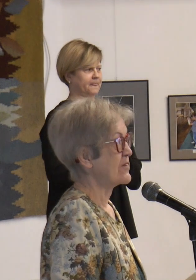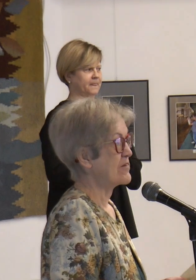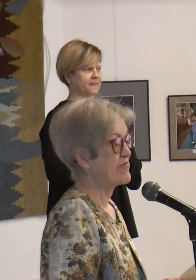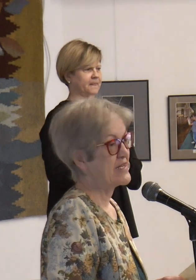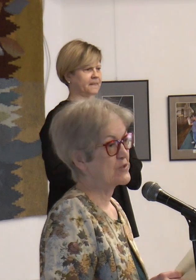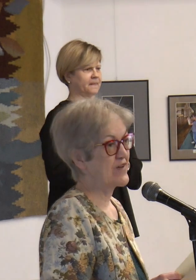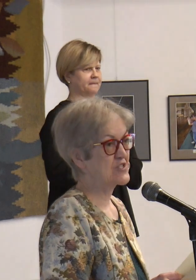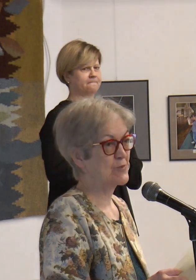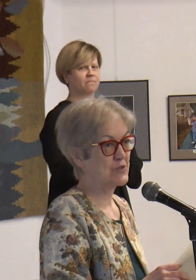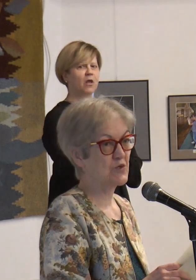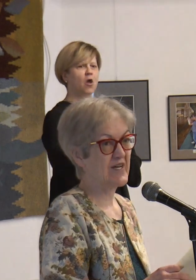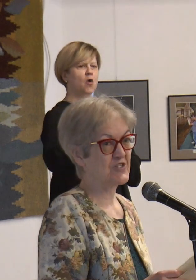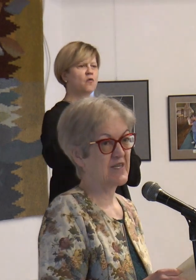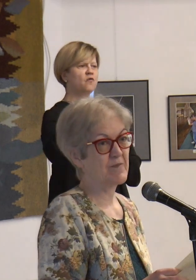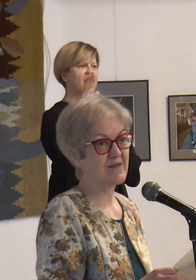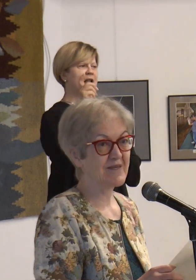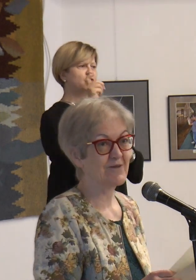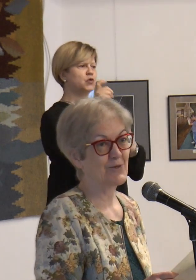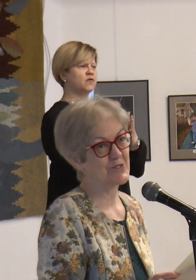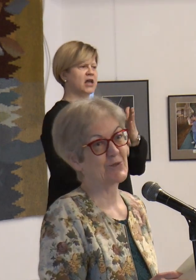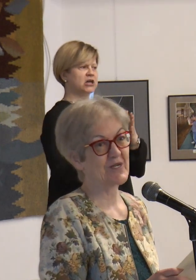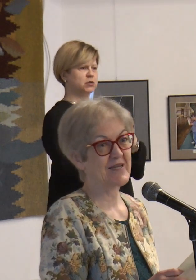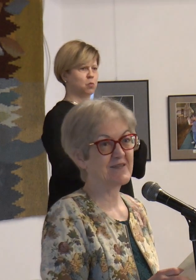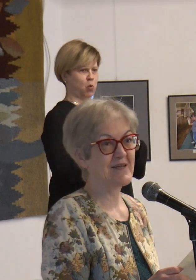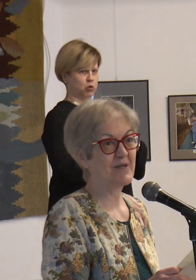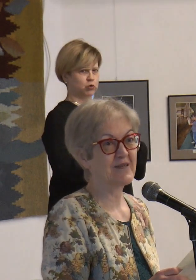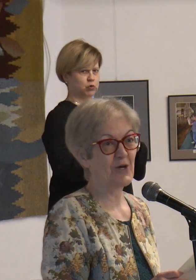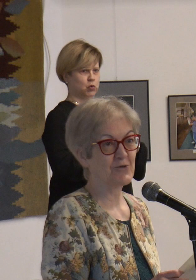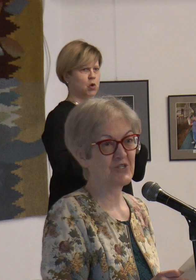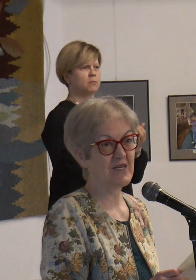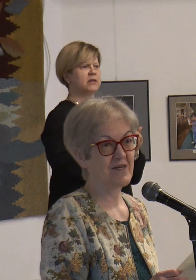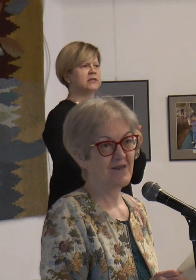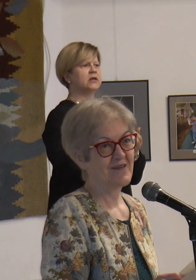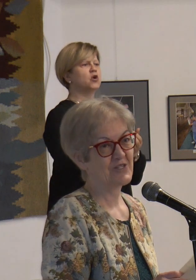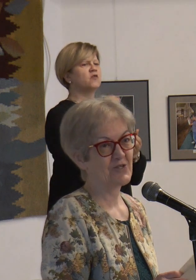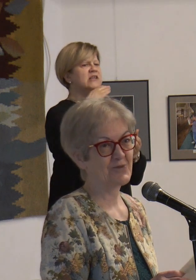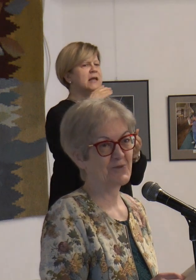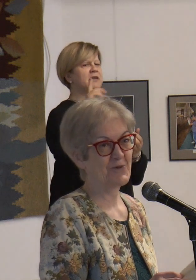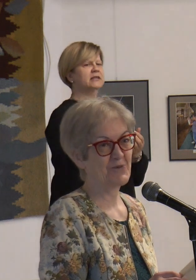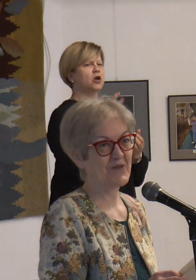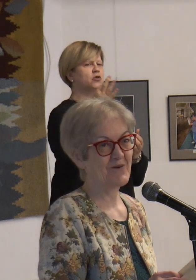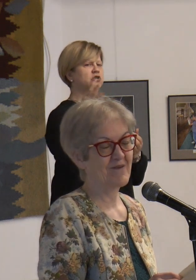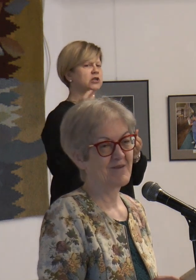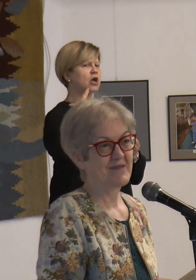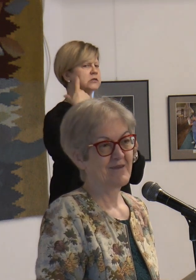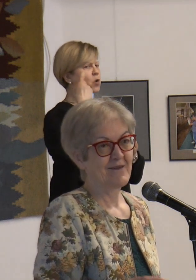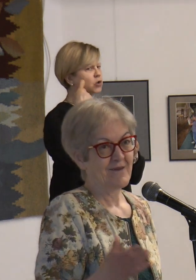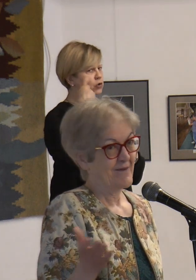lenyűgözőt. Hát a felnőtt versmondók versenyén mindig ott szokott lenni Zemlényi Lajosné, és azt gondolom, hogy